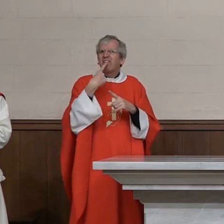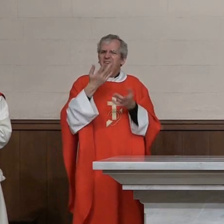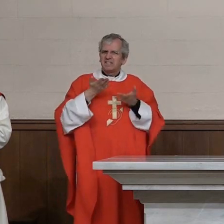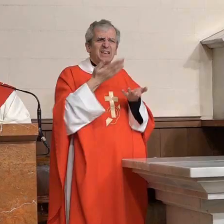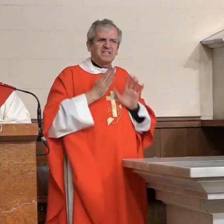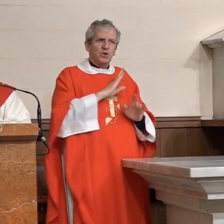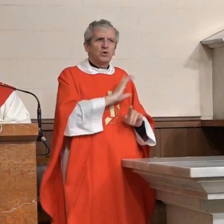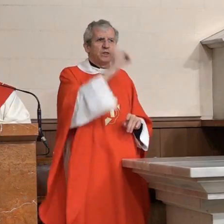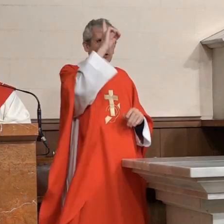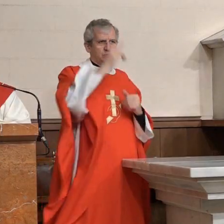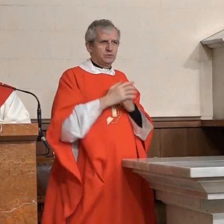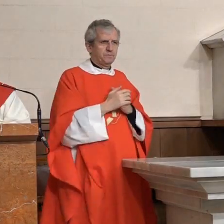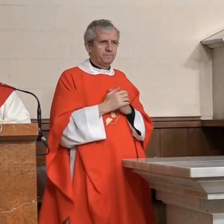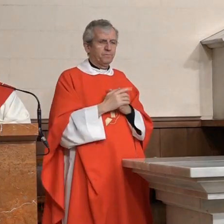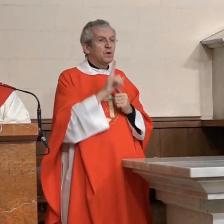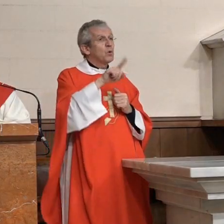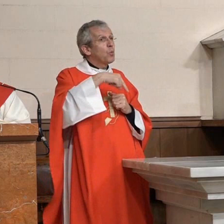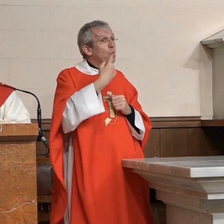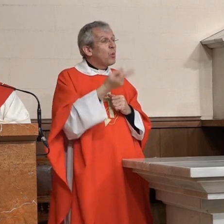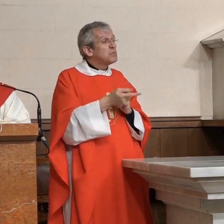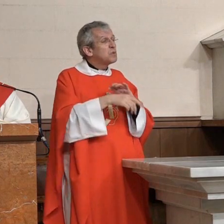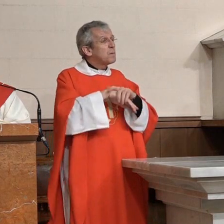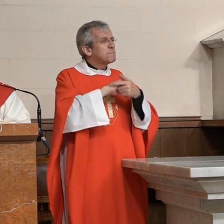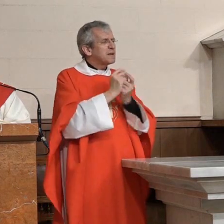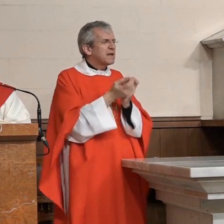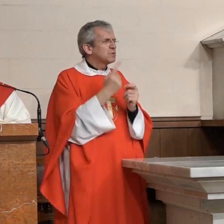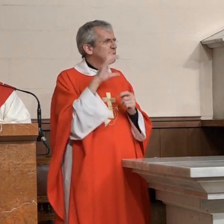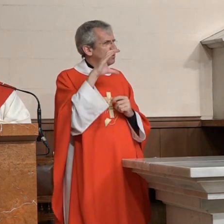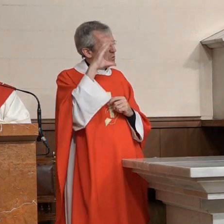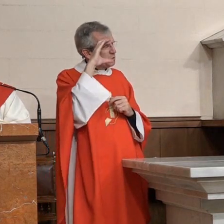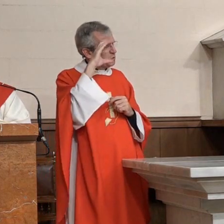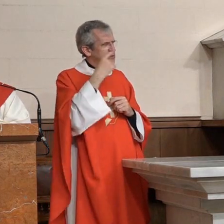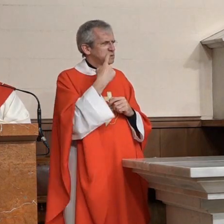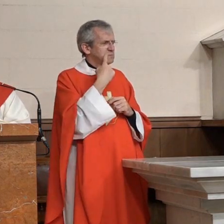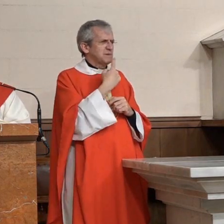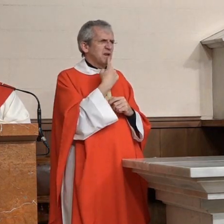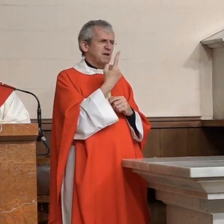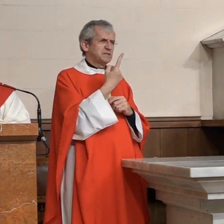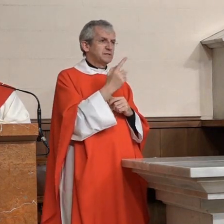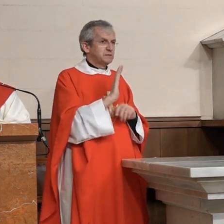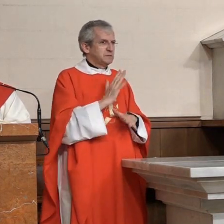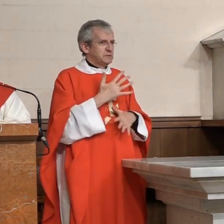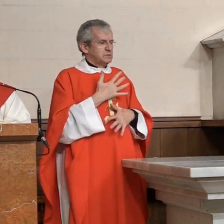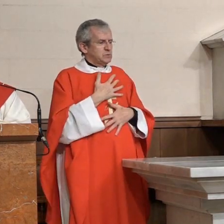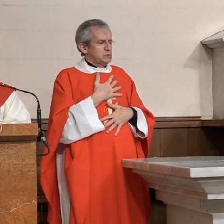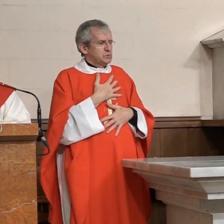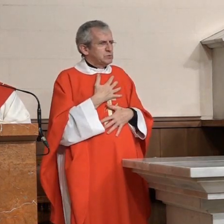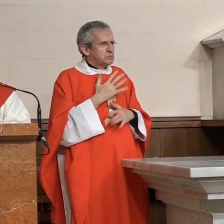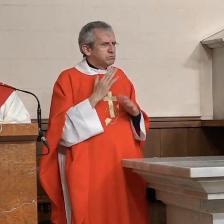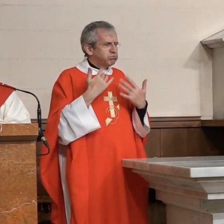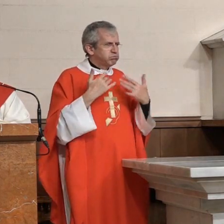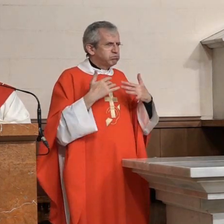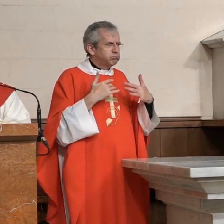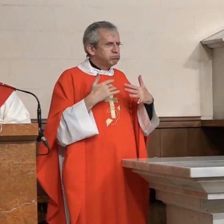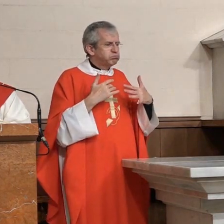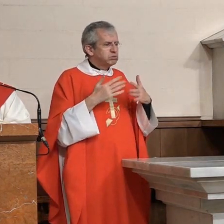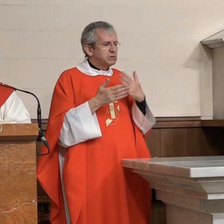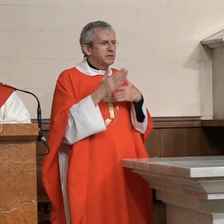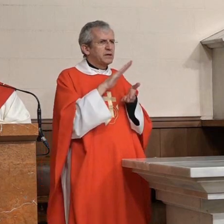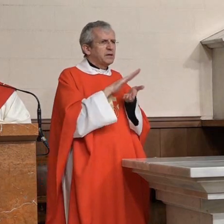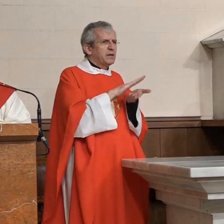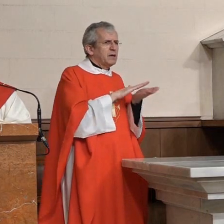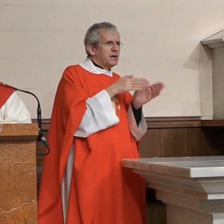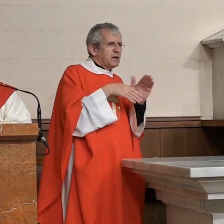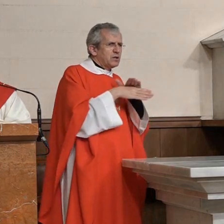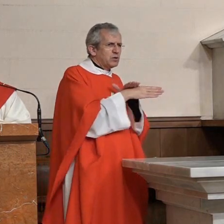Dios. Cuando Pilato oyó esas palabras, se asustó aún más. Entró otra vez en el